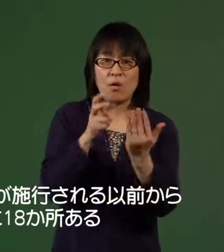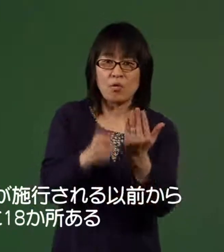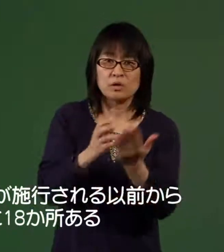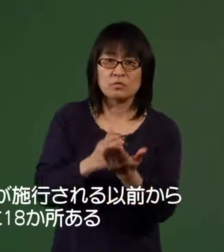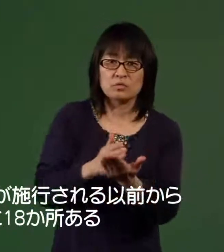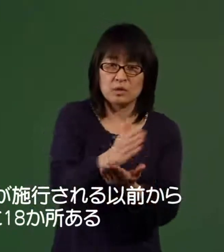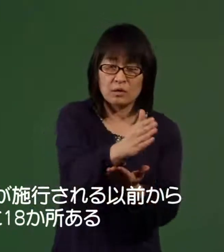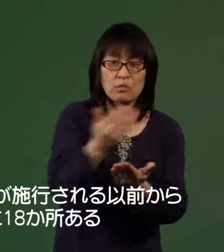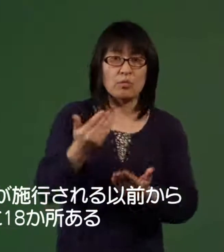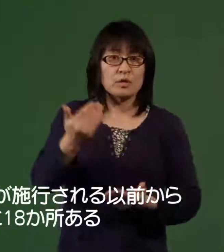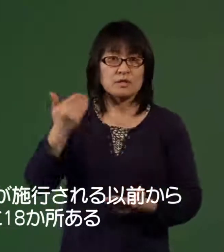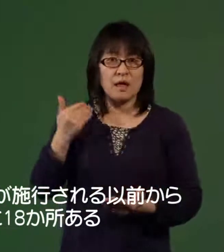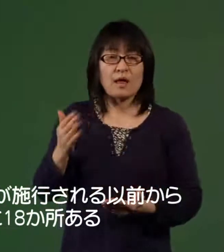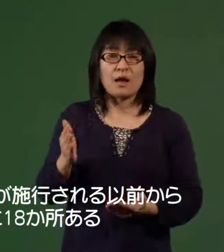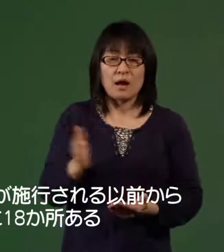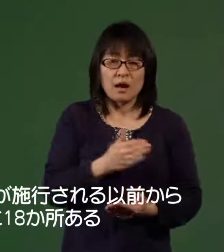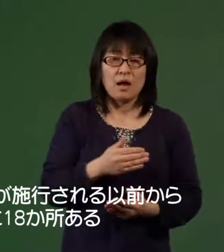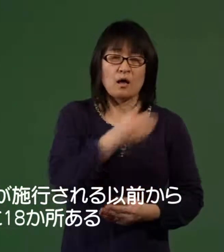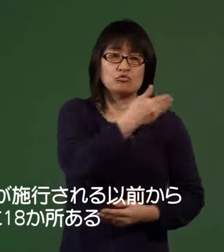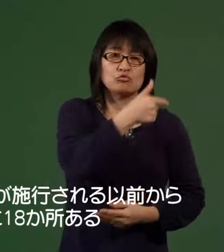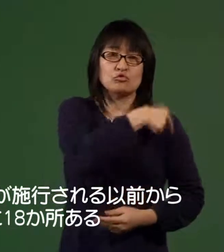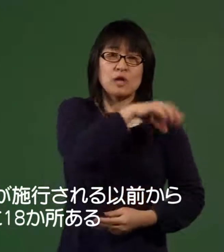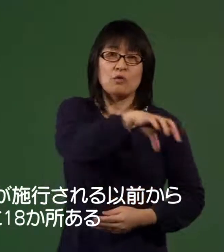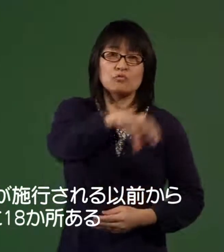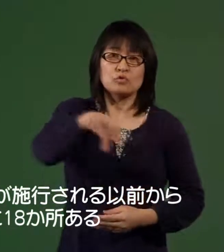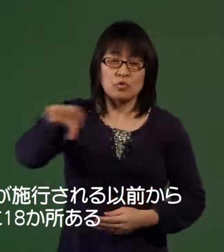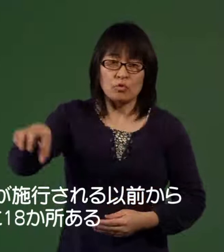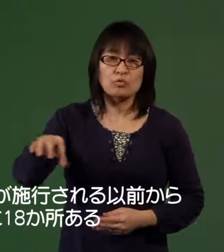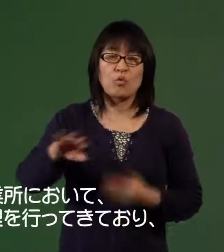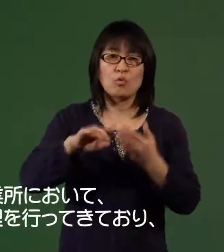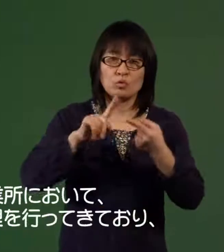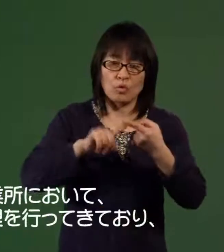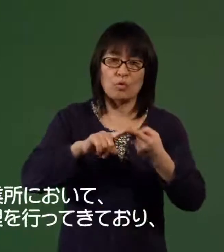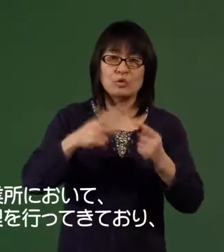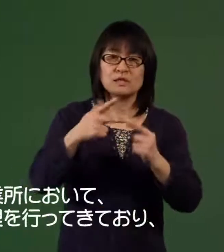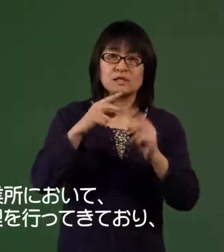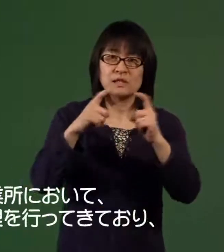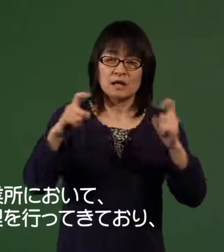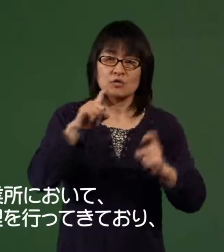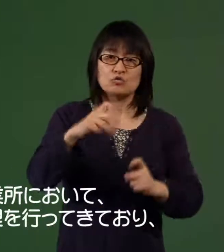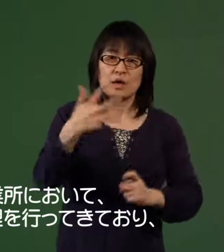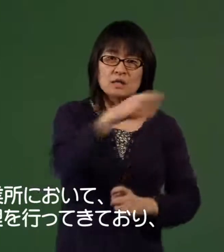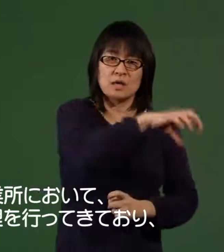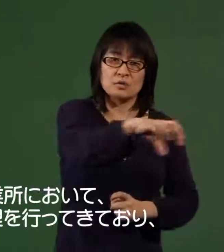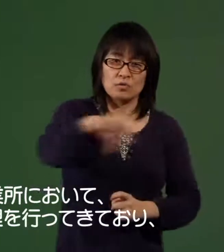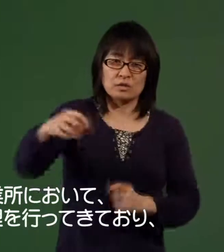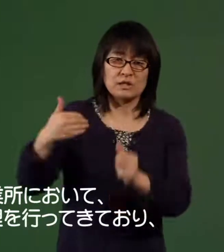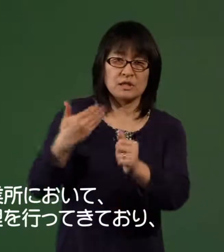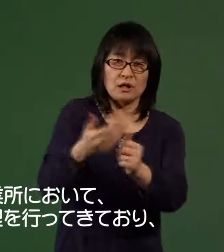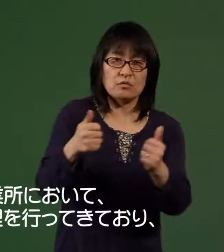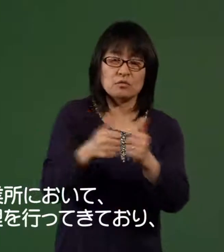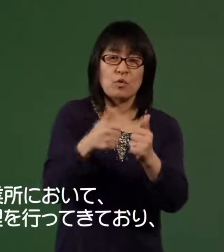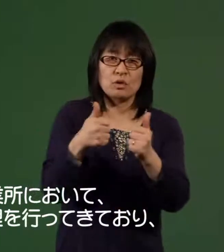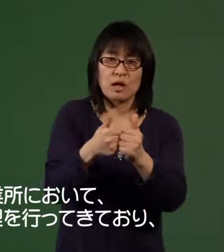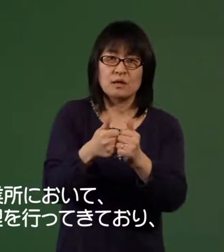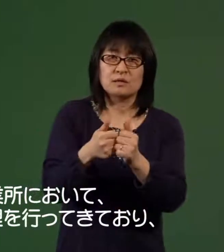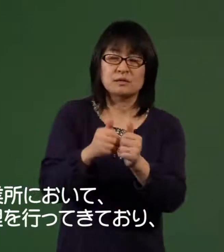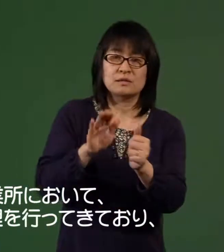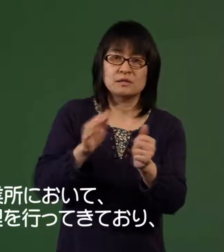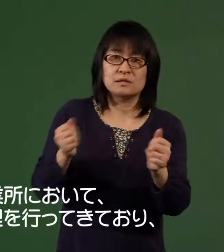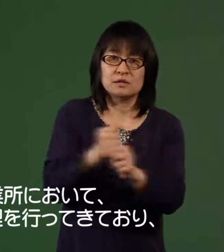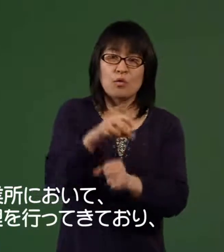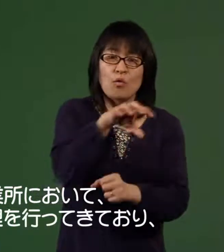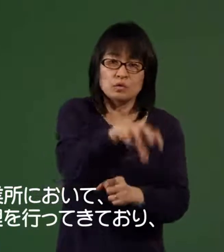される以前から各区役所や市内18カ所ある痛く相談支援事業所において相談や